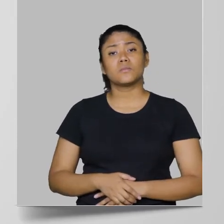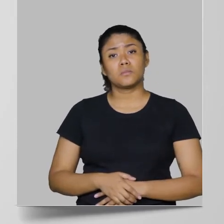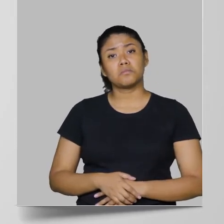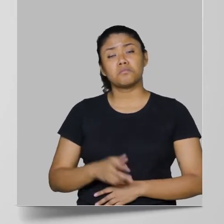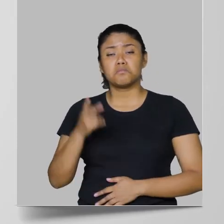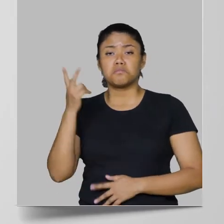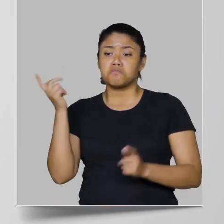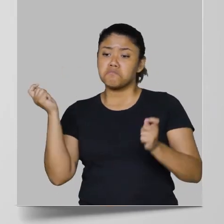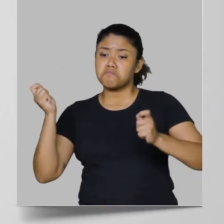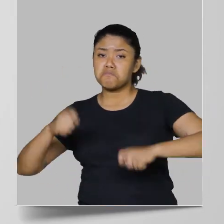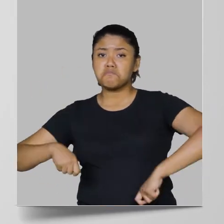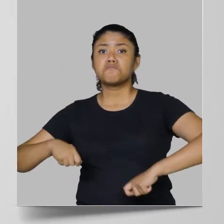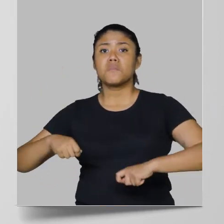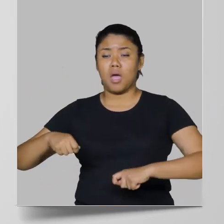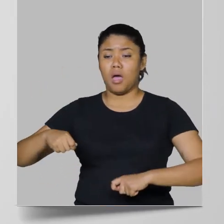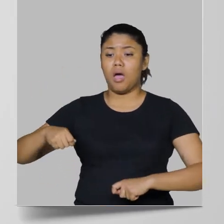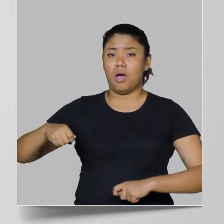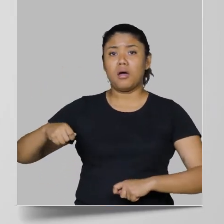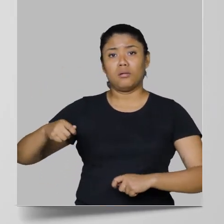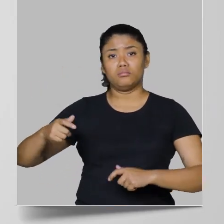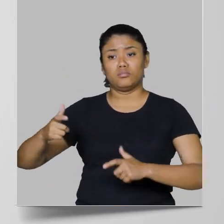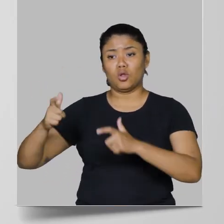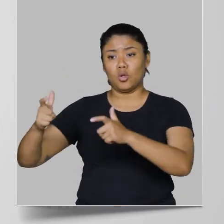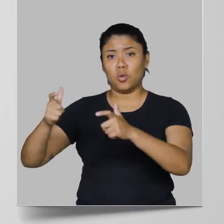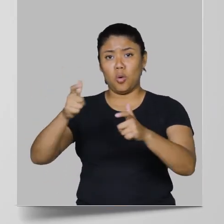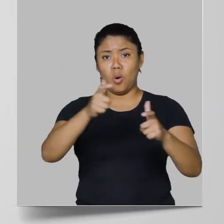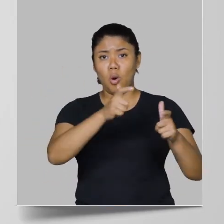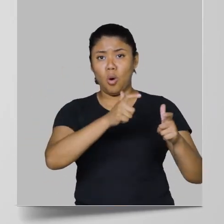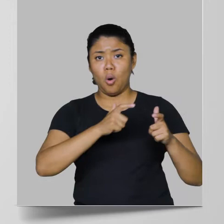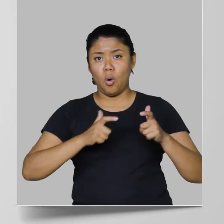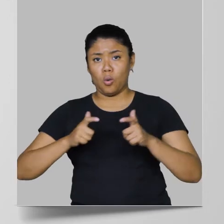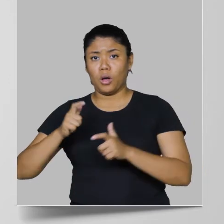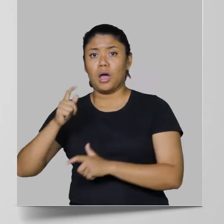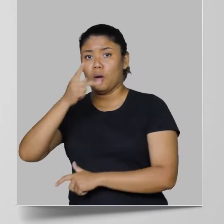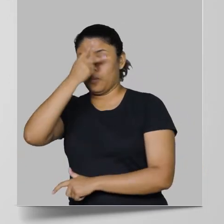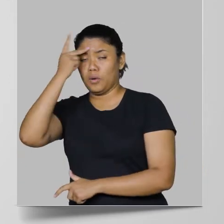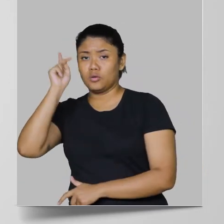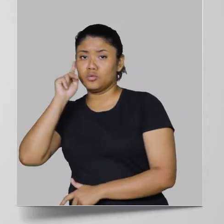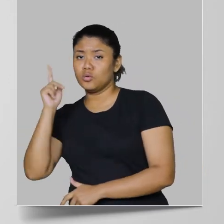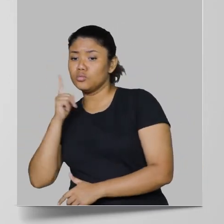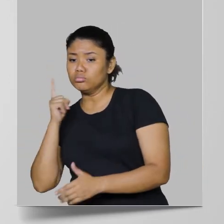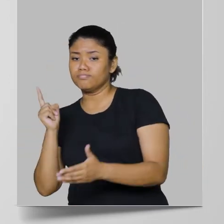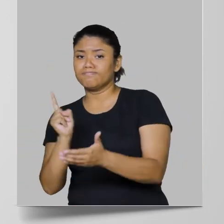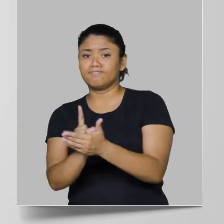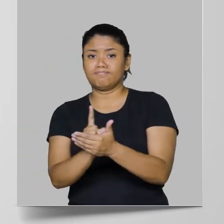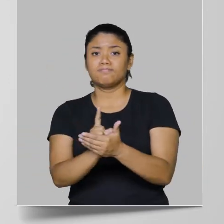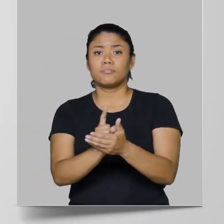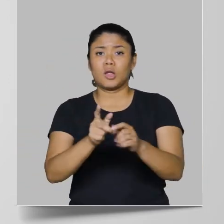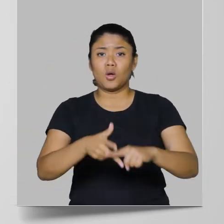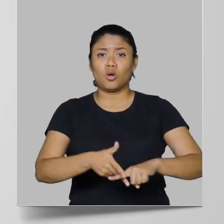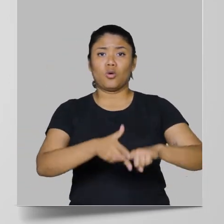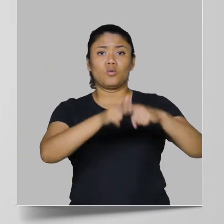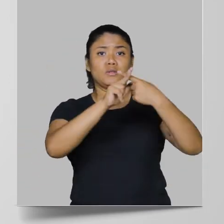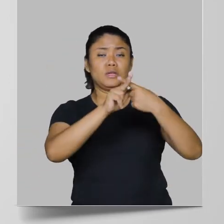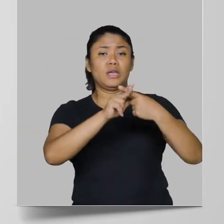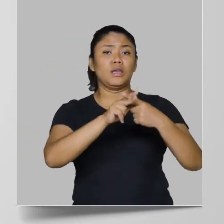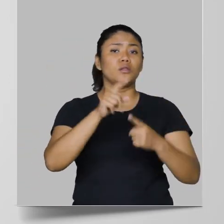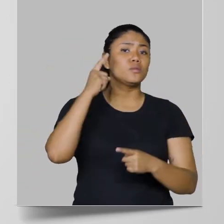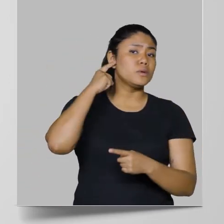é bem comum encontrar espaços de sociabilidades, pessoas surdas como uma